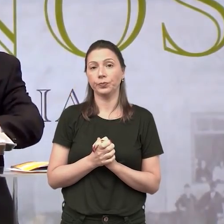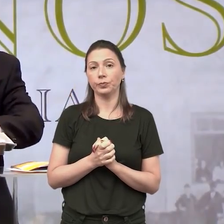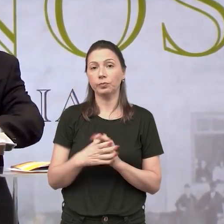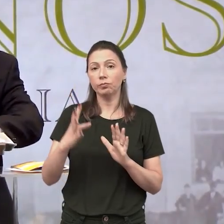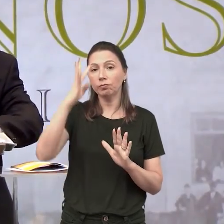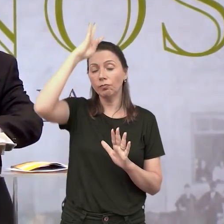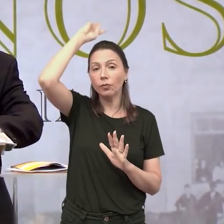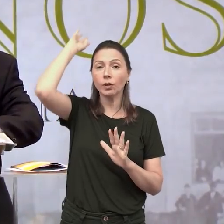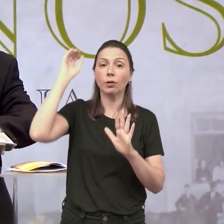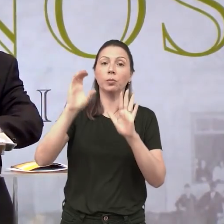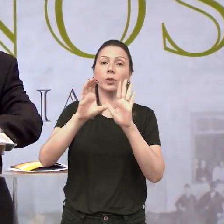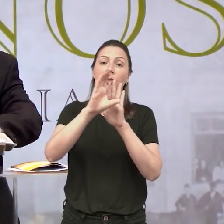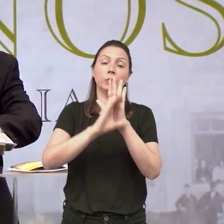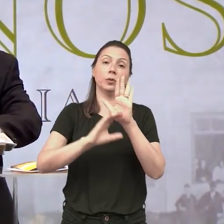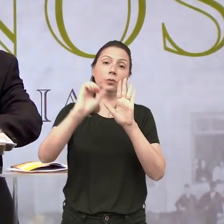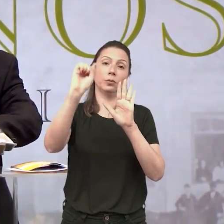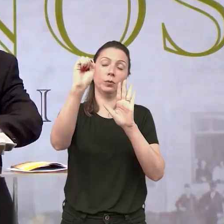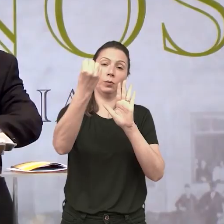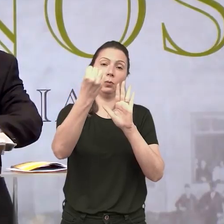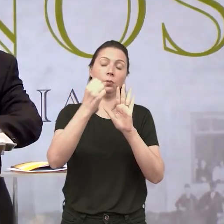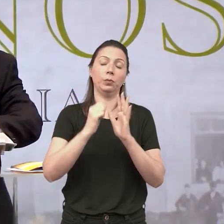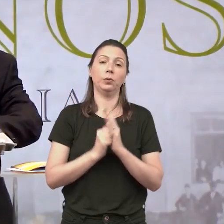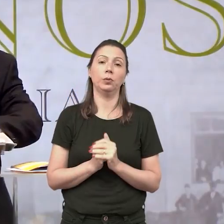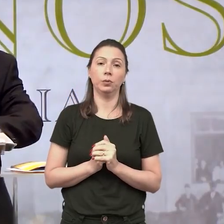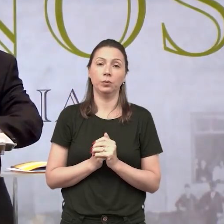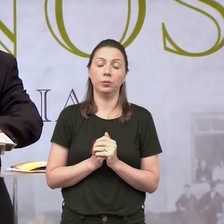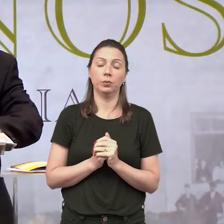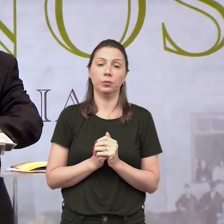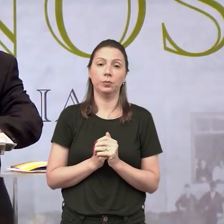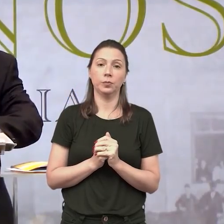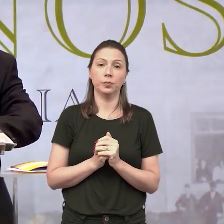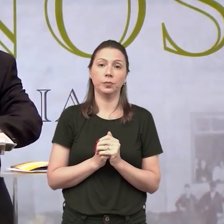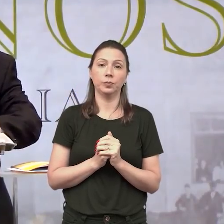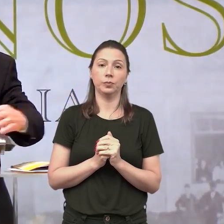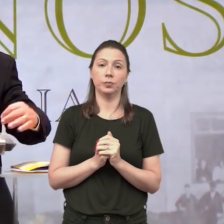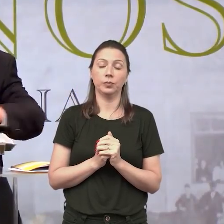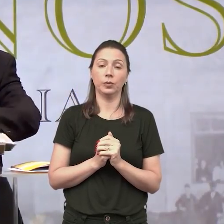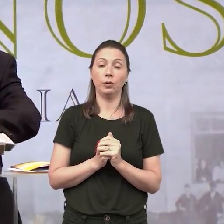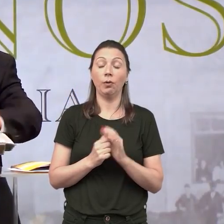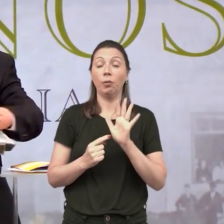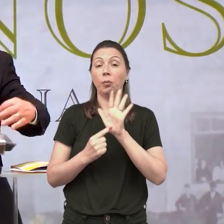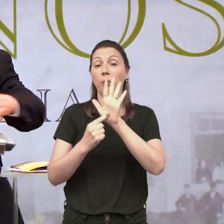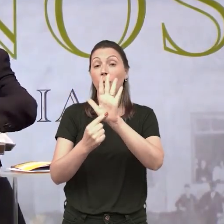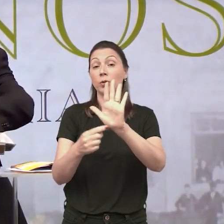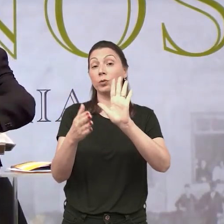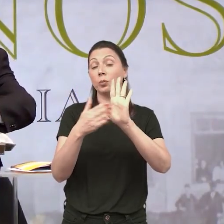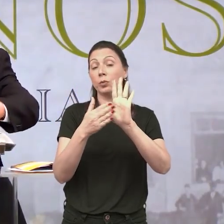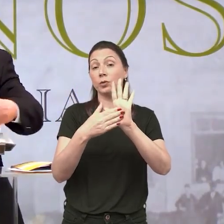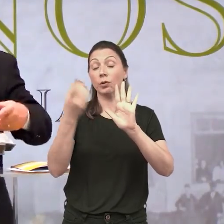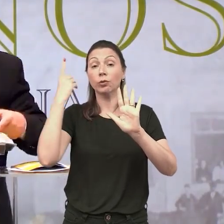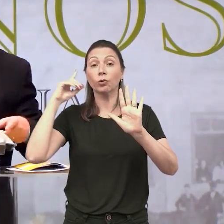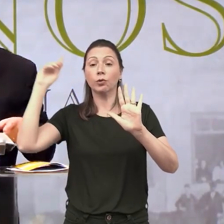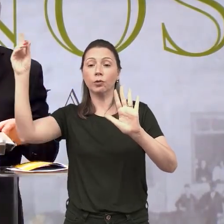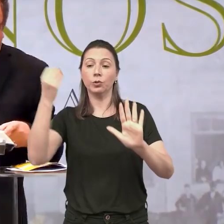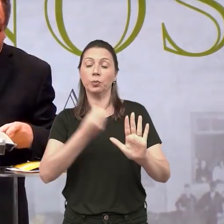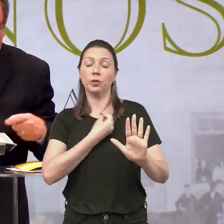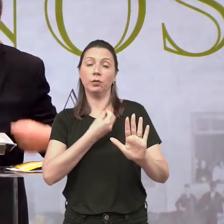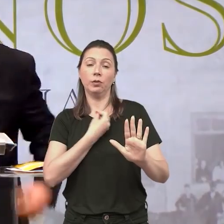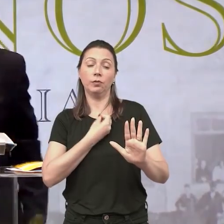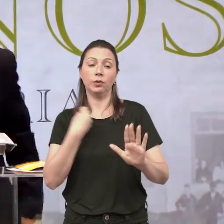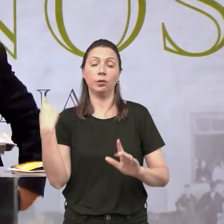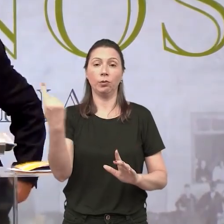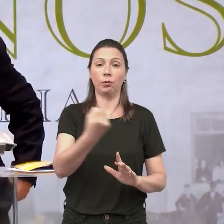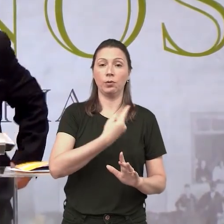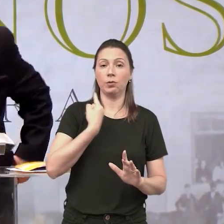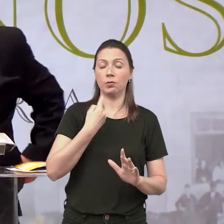Romanos, capítulo 8, vai nos mostrar uma coisa que a gente precisa aprender. Qual é o projeto de Deus para a nossa vida? Projeto final de